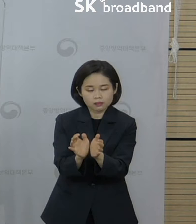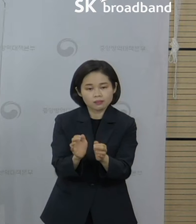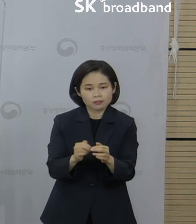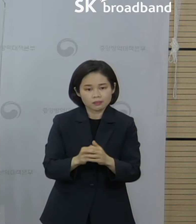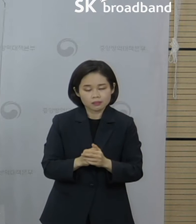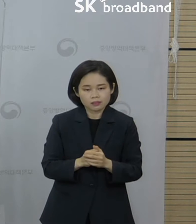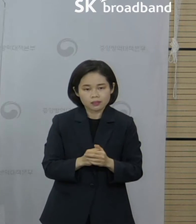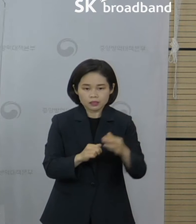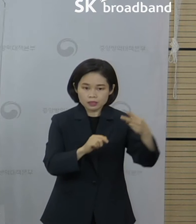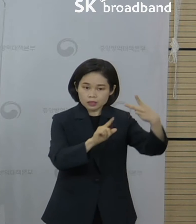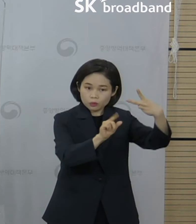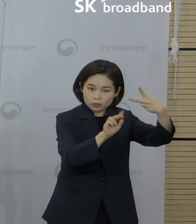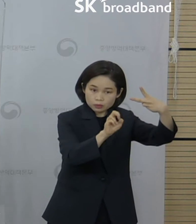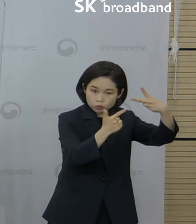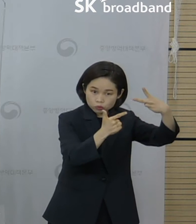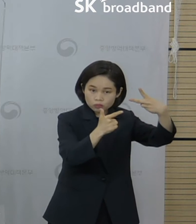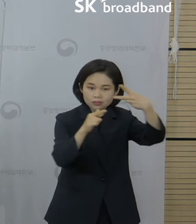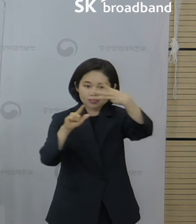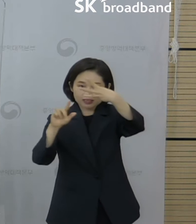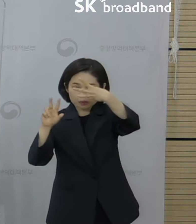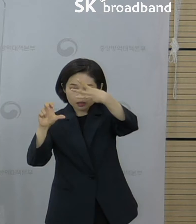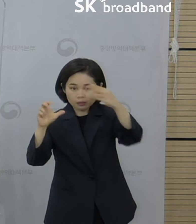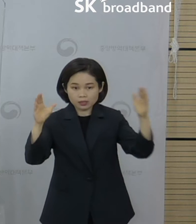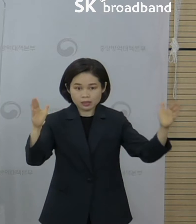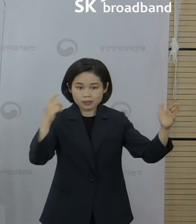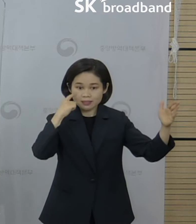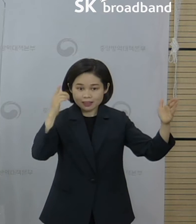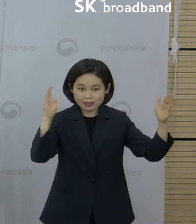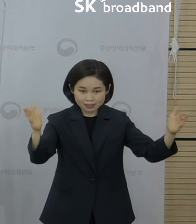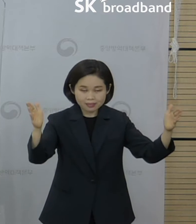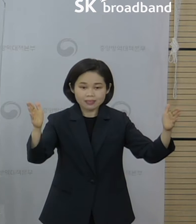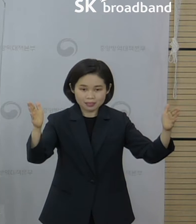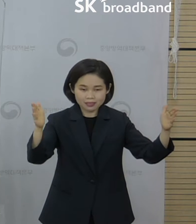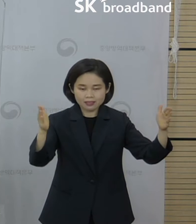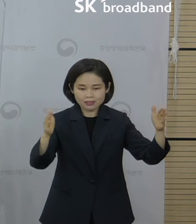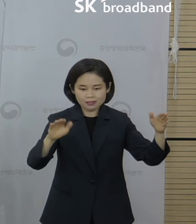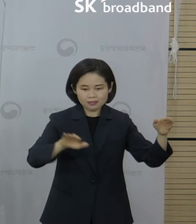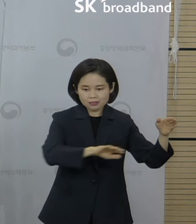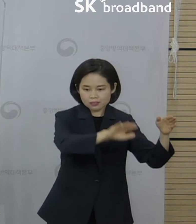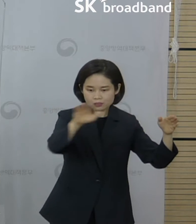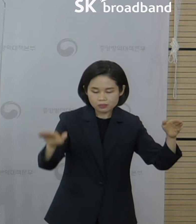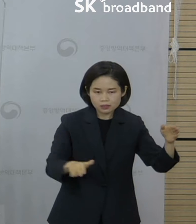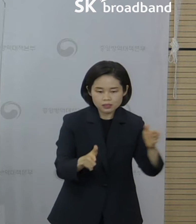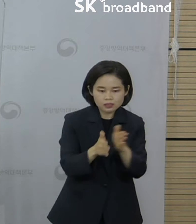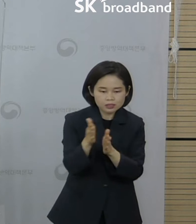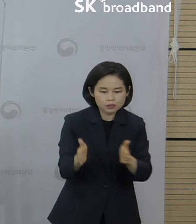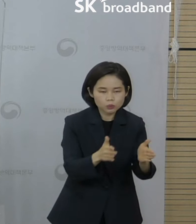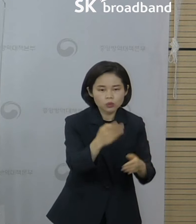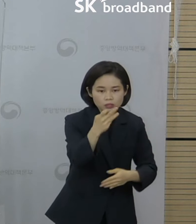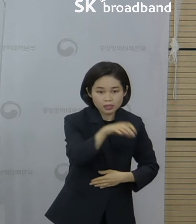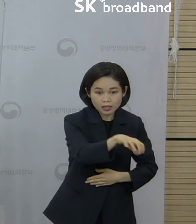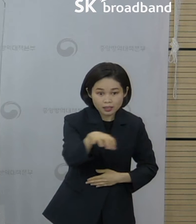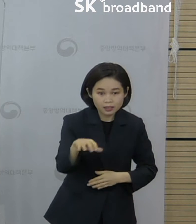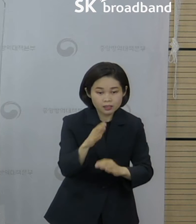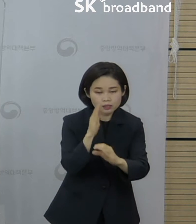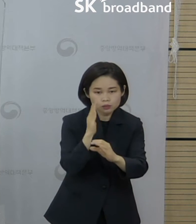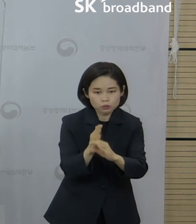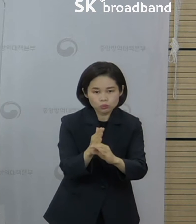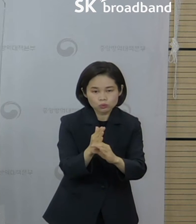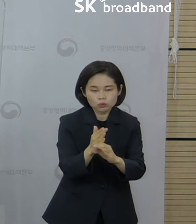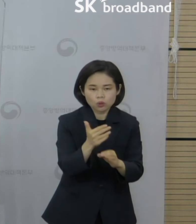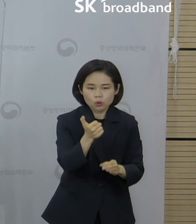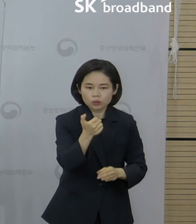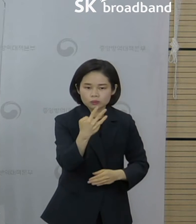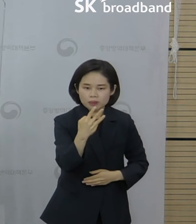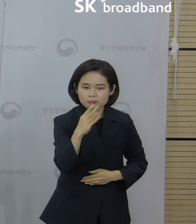말씀드린 2월 26일부터 3월 25일까지 한 달간 전체 13개 시도에서 약